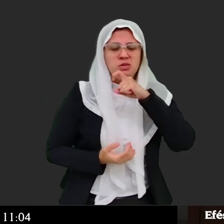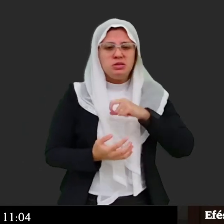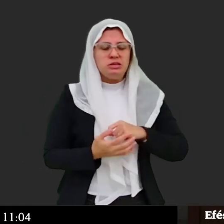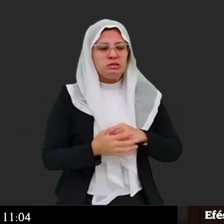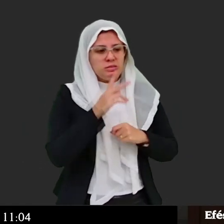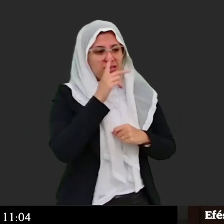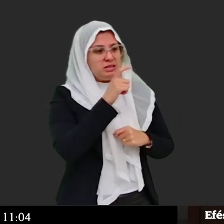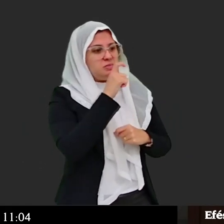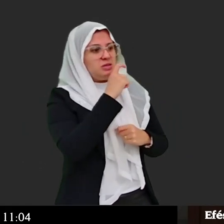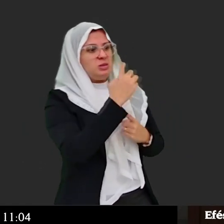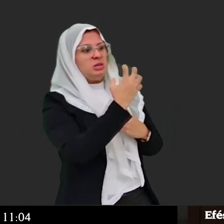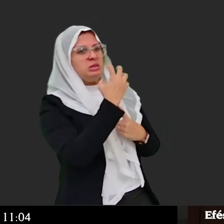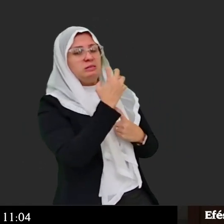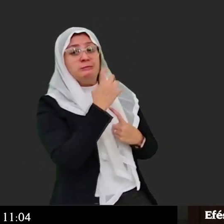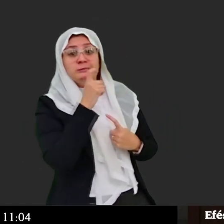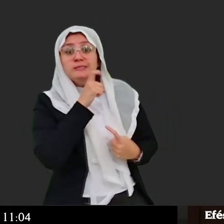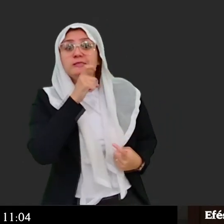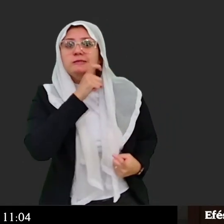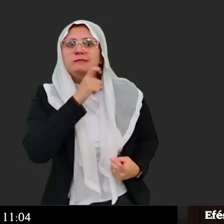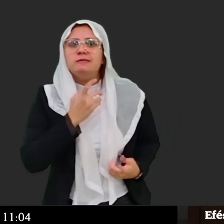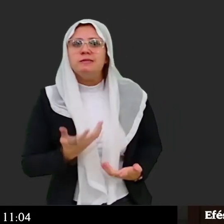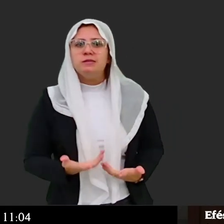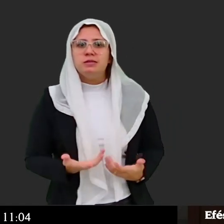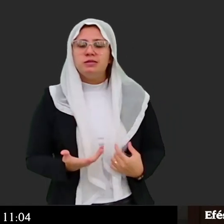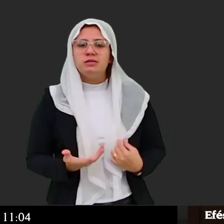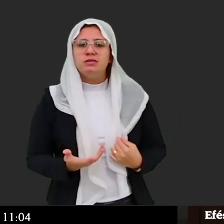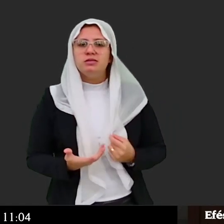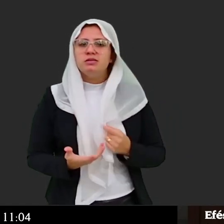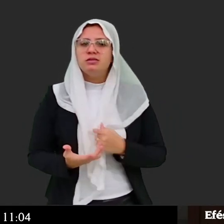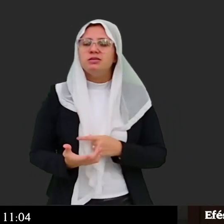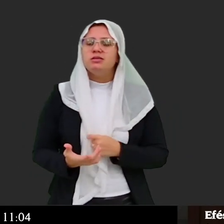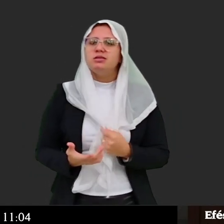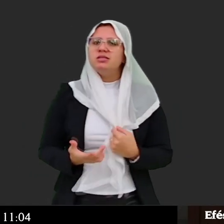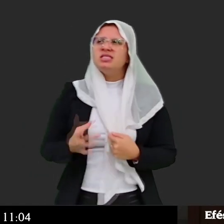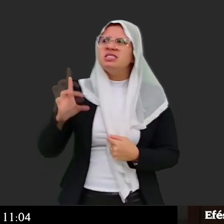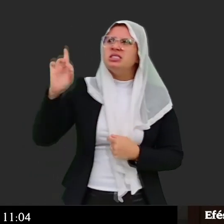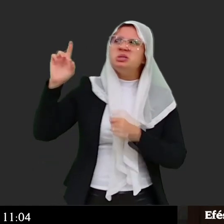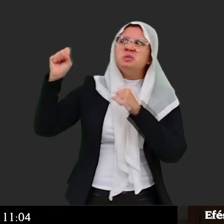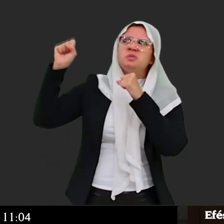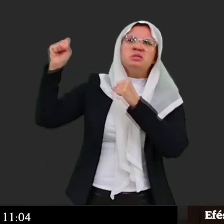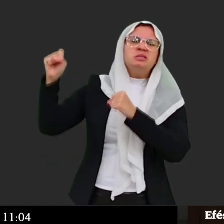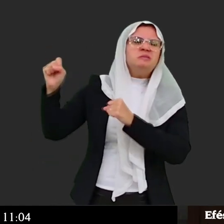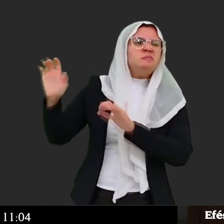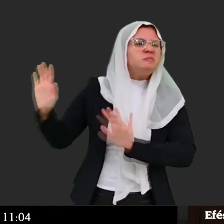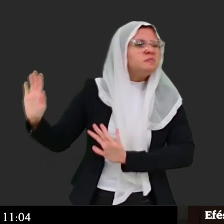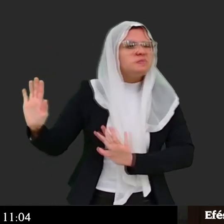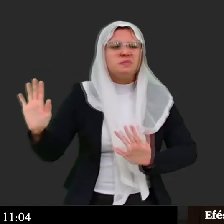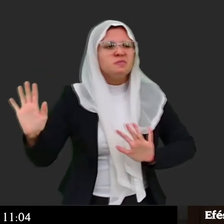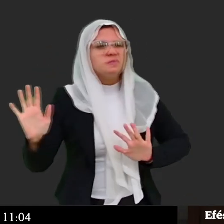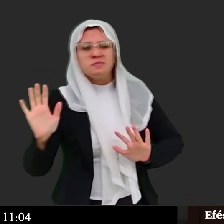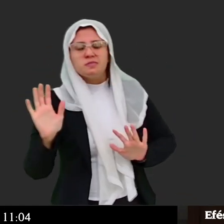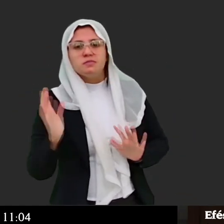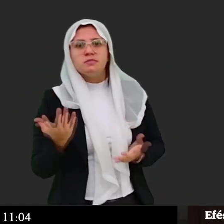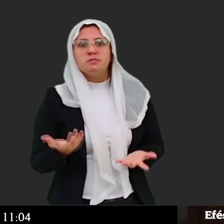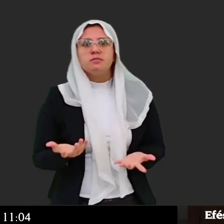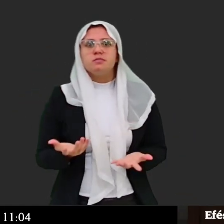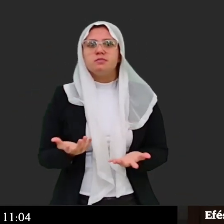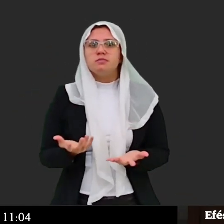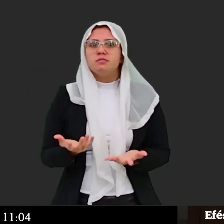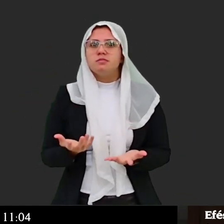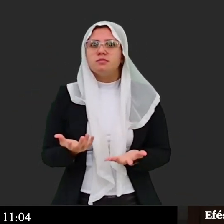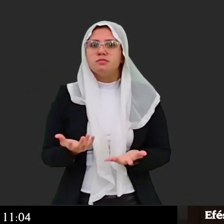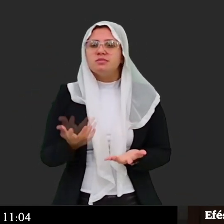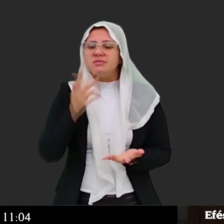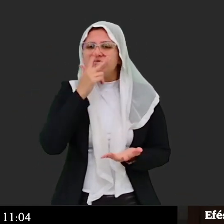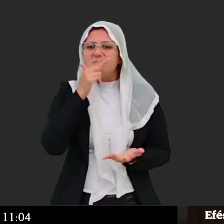mentir, que faz a gente ignorar a existência do poder de Deus que está sobre nós? E